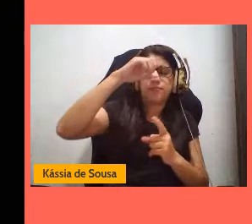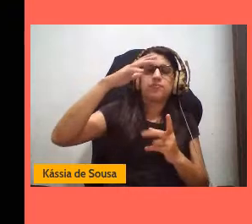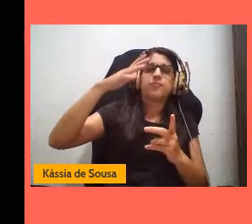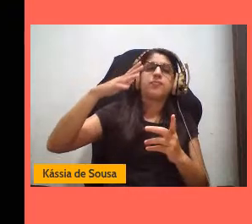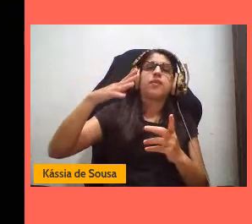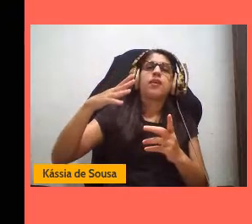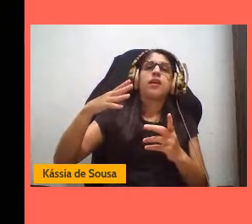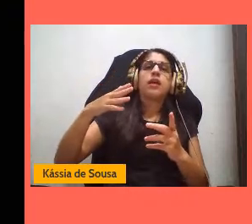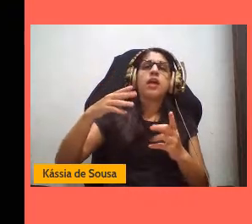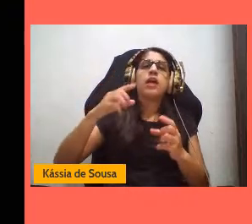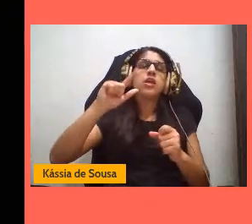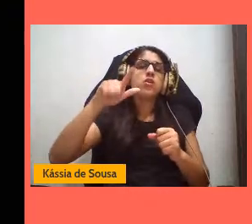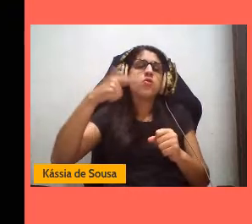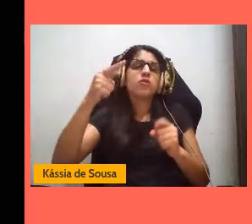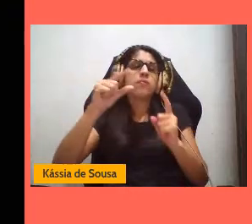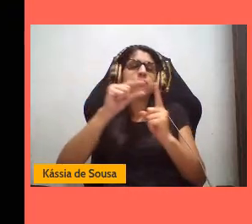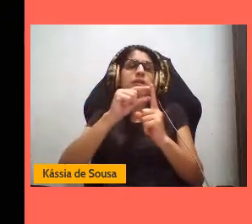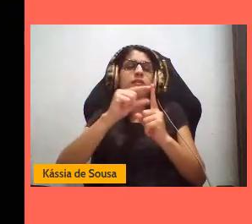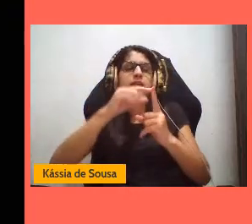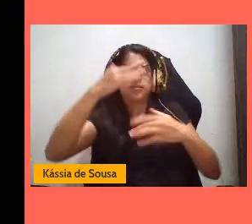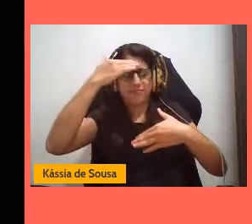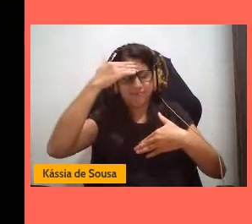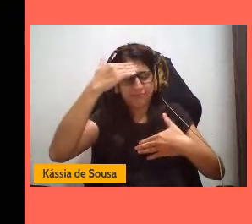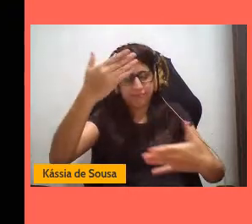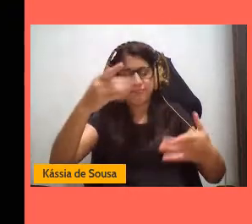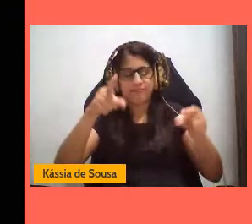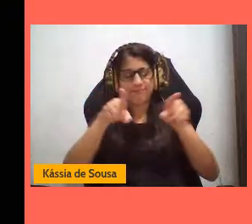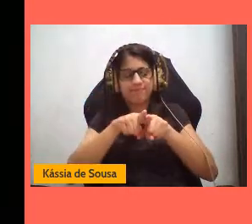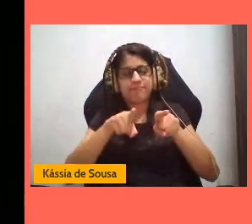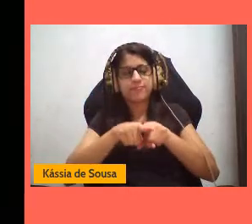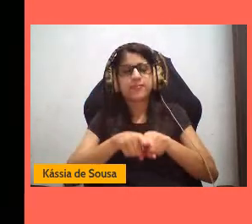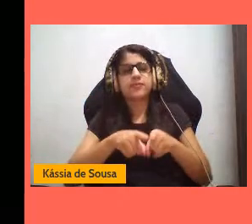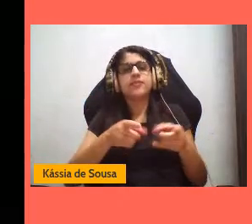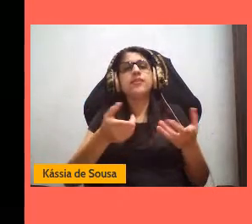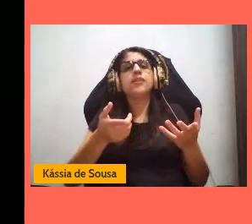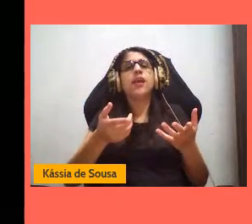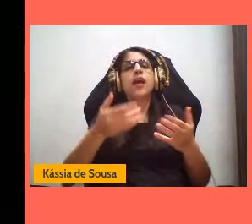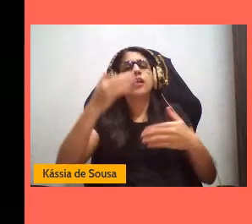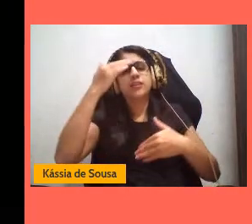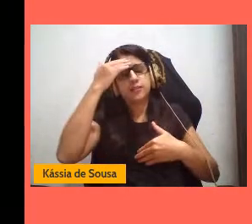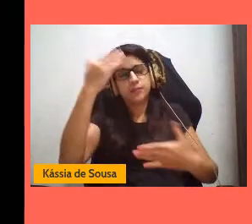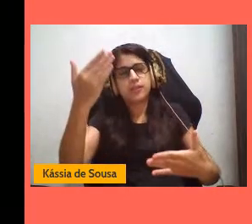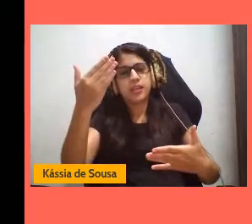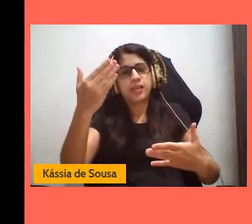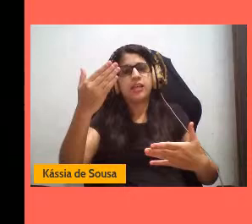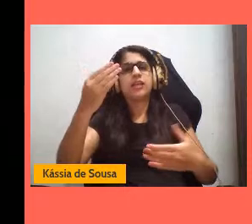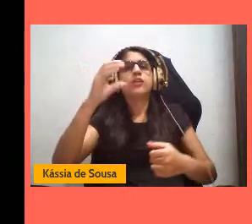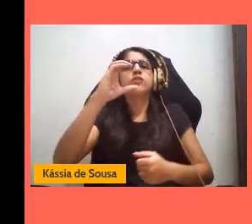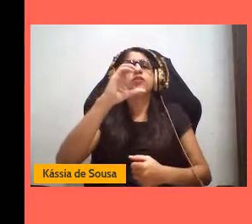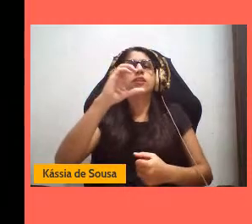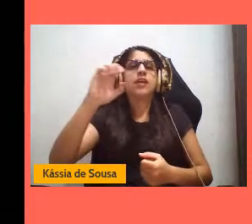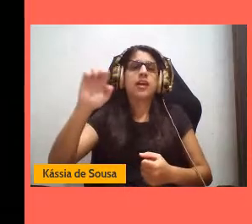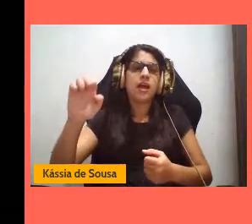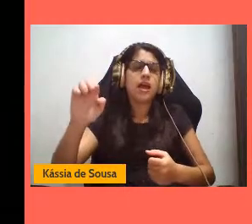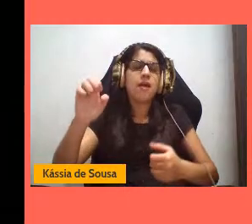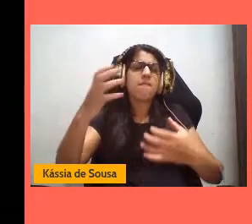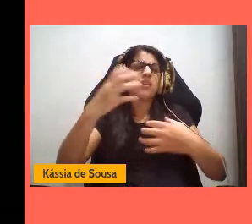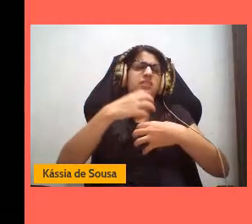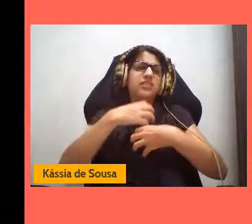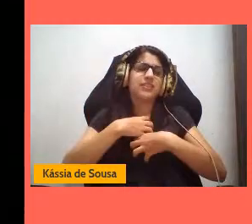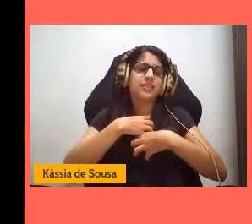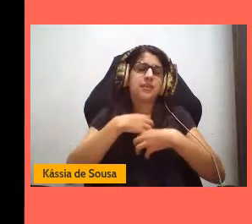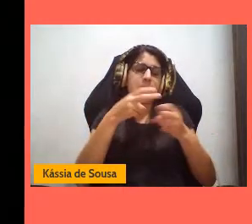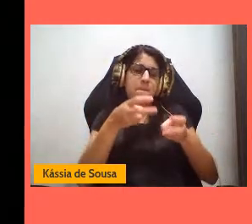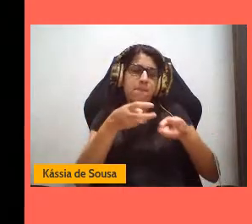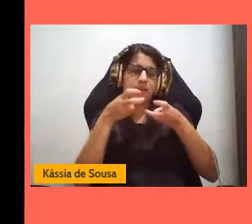de agradecimento. Agradecimento a essa direção de centro pela sensibilidade em perceber como